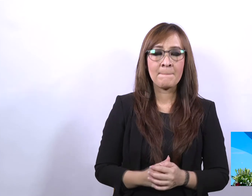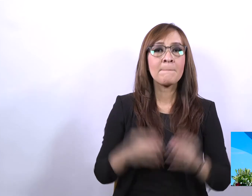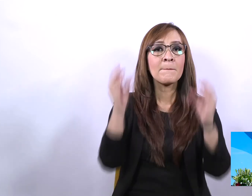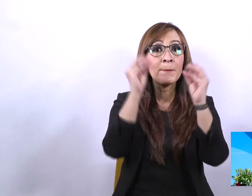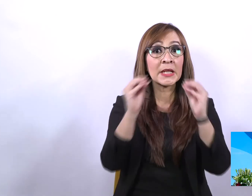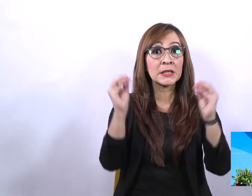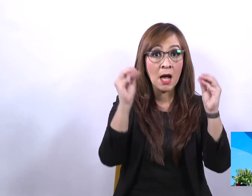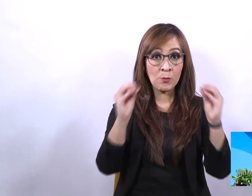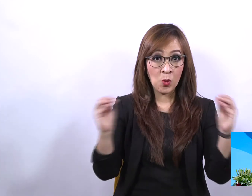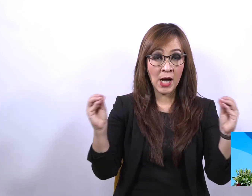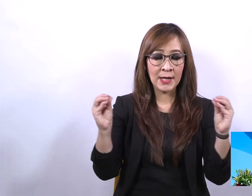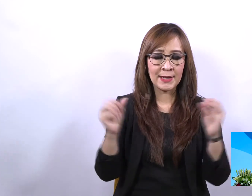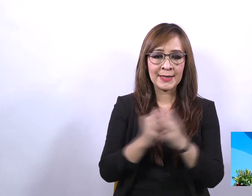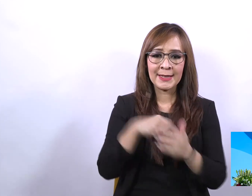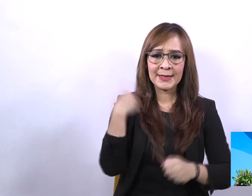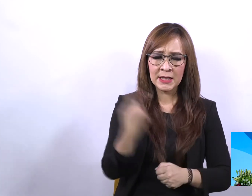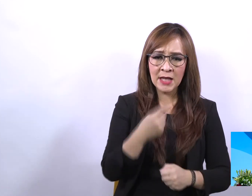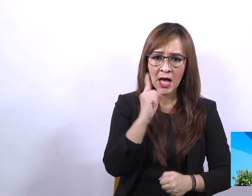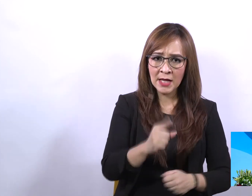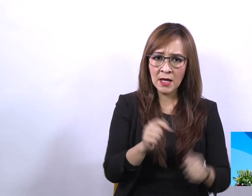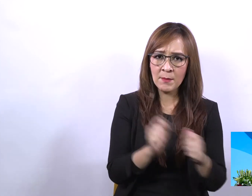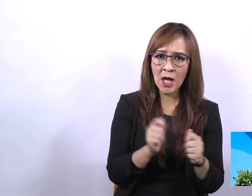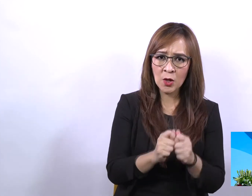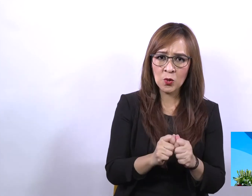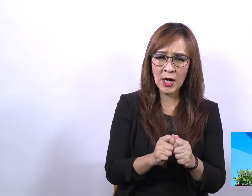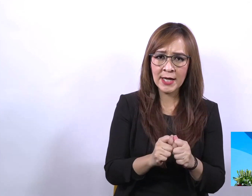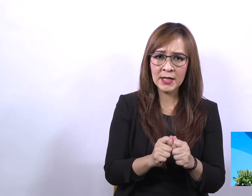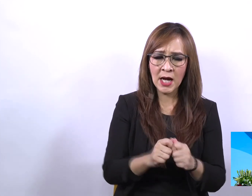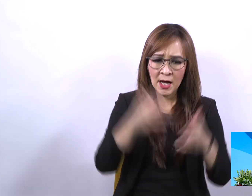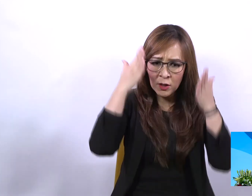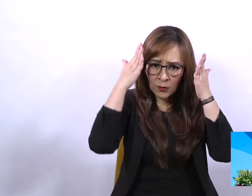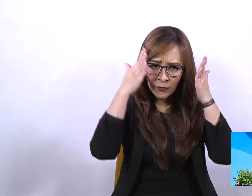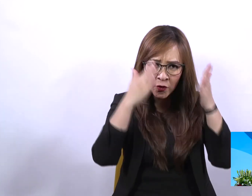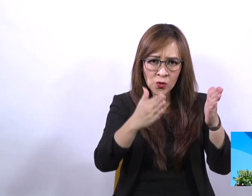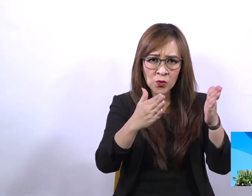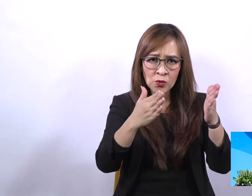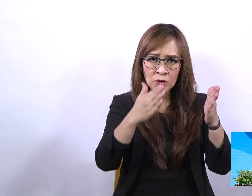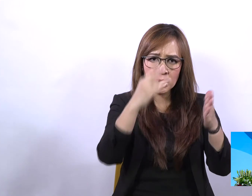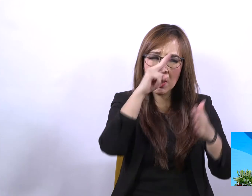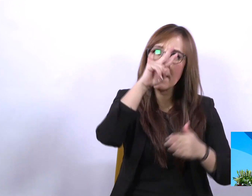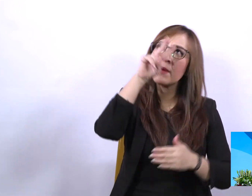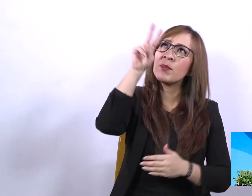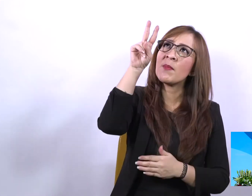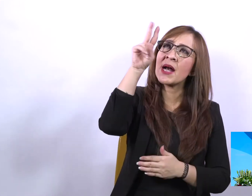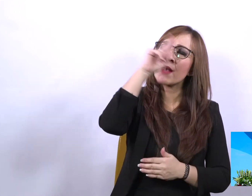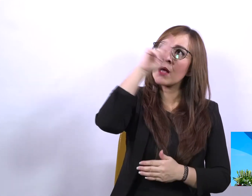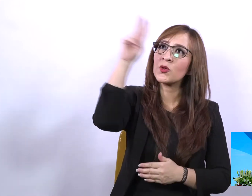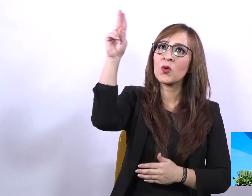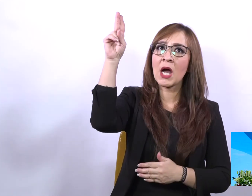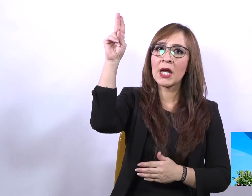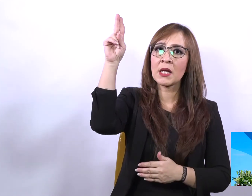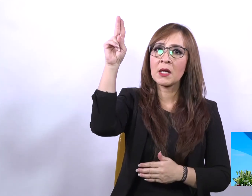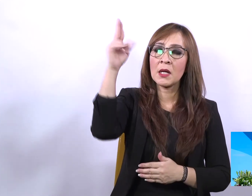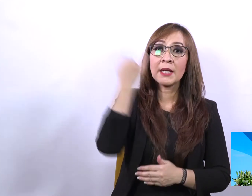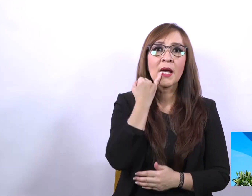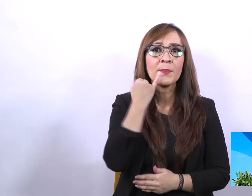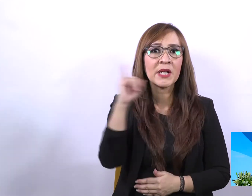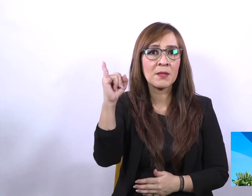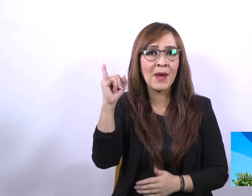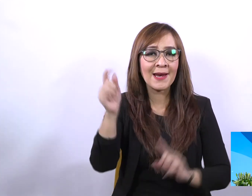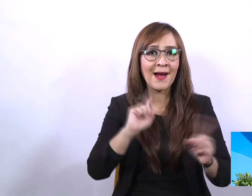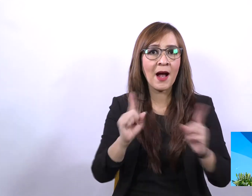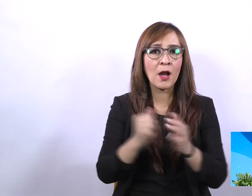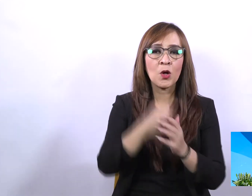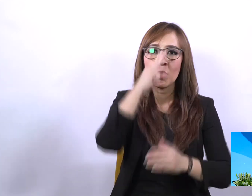tinggal tugas kita jalani dengan iman lakukan dengan serius sambil memandang Tuhan Dan sampai beriman boal